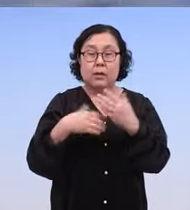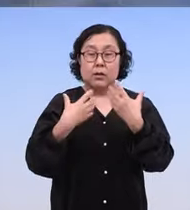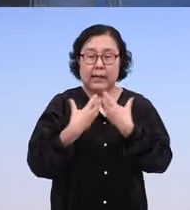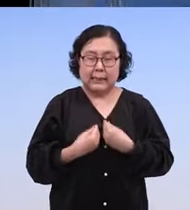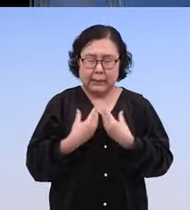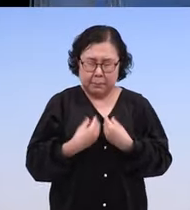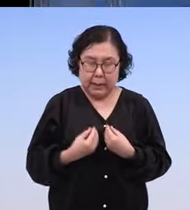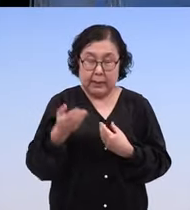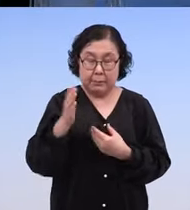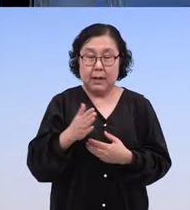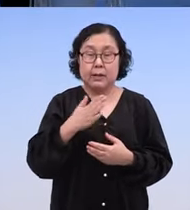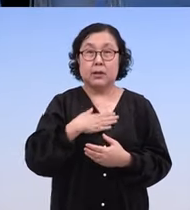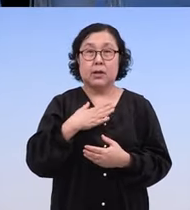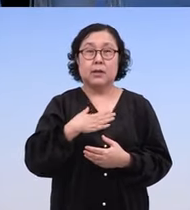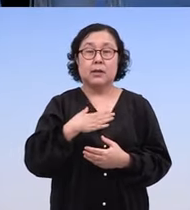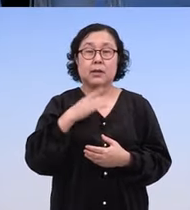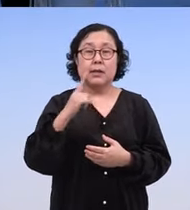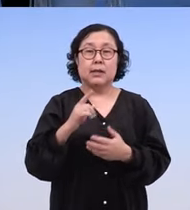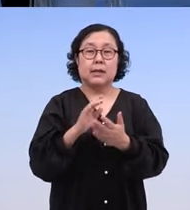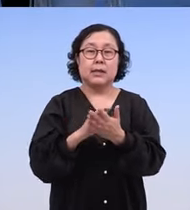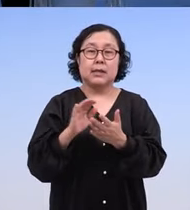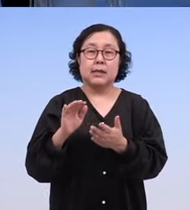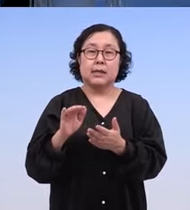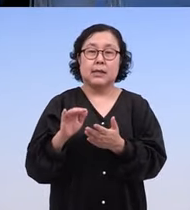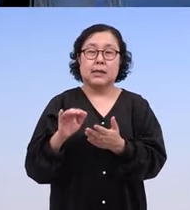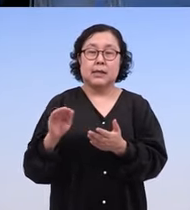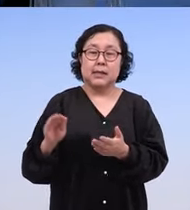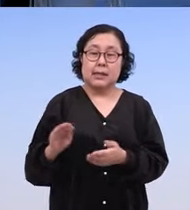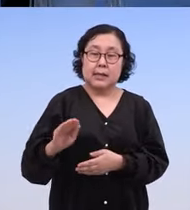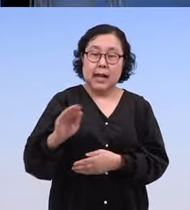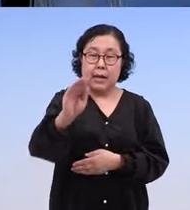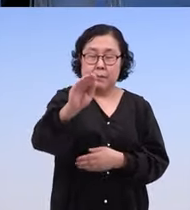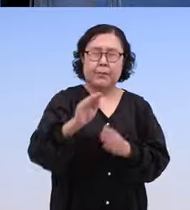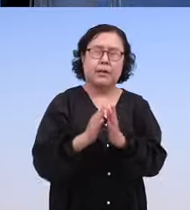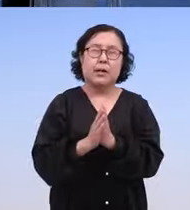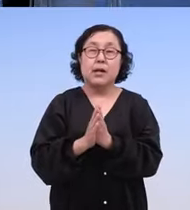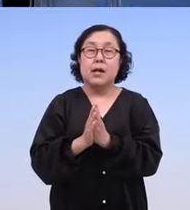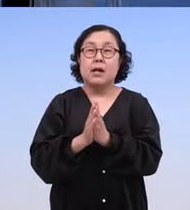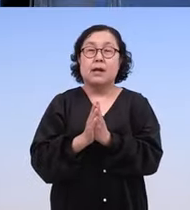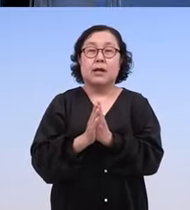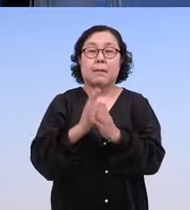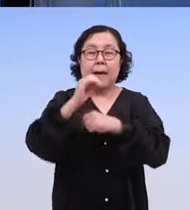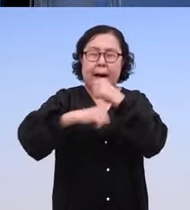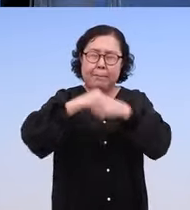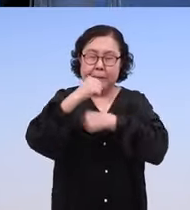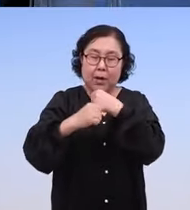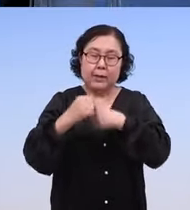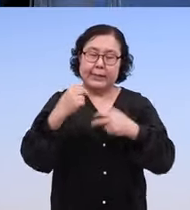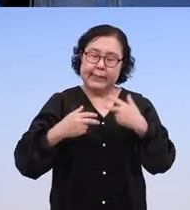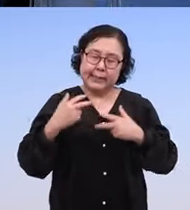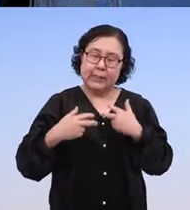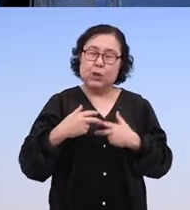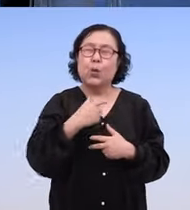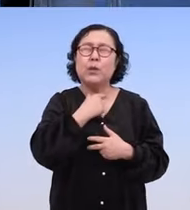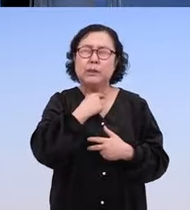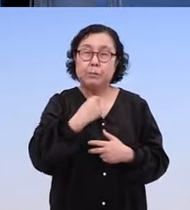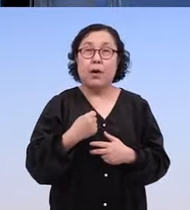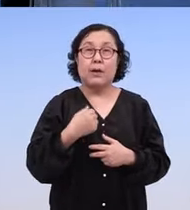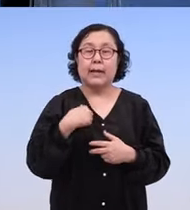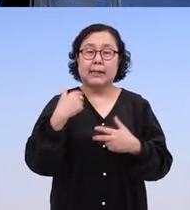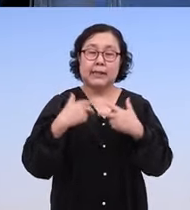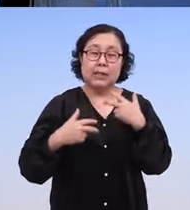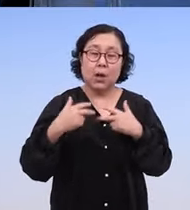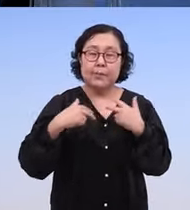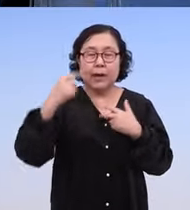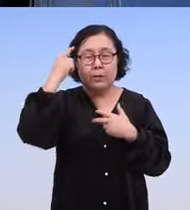이렇습니다. 전 이 드라이브를 마음껏 즐기기로 작정했어요. 즐기겠다고 결심만